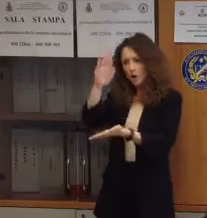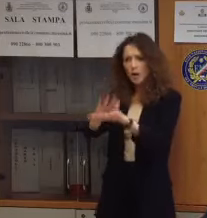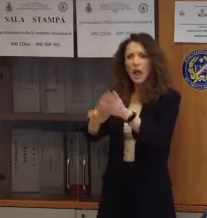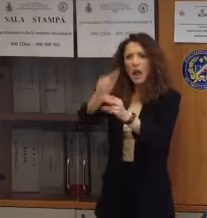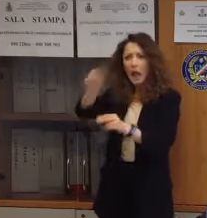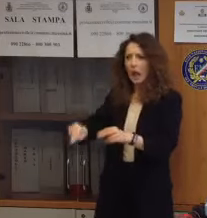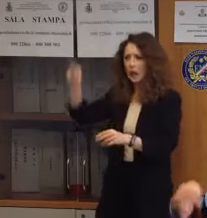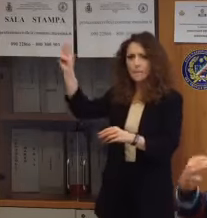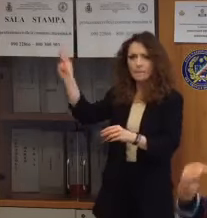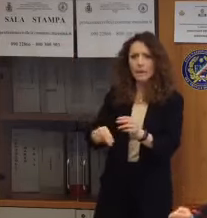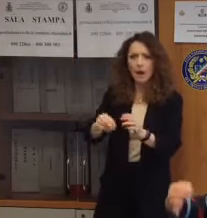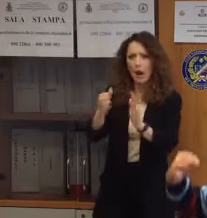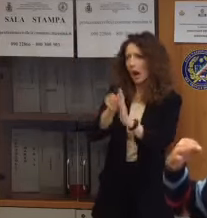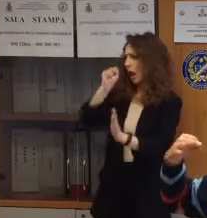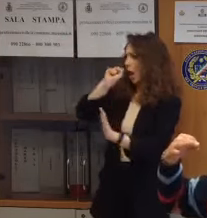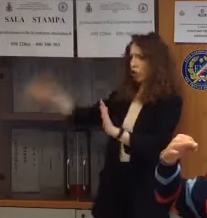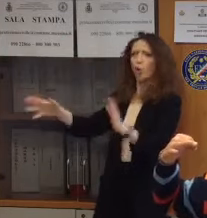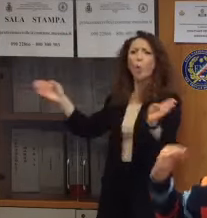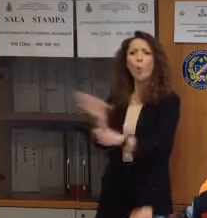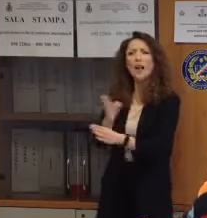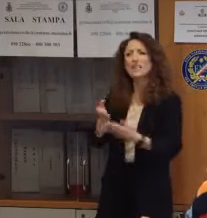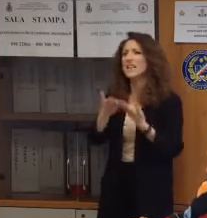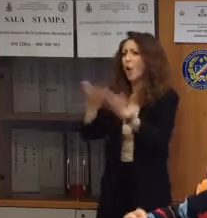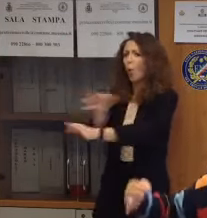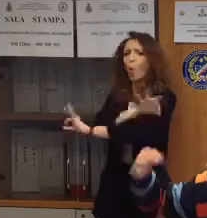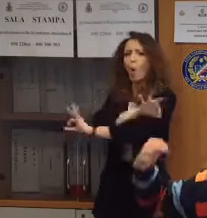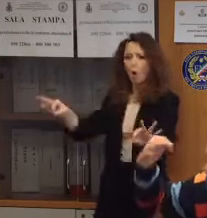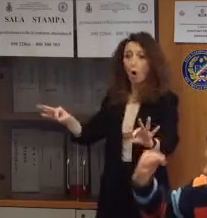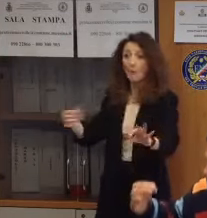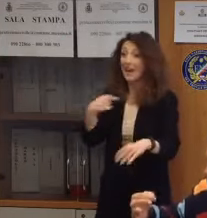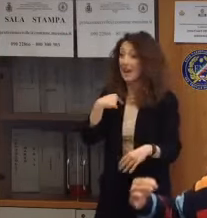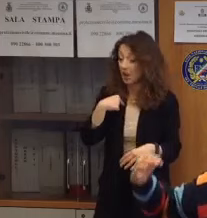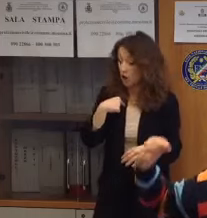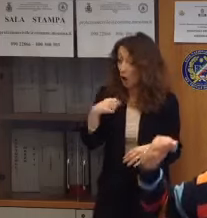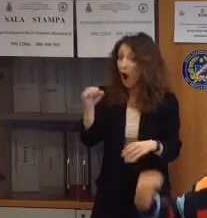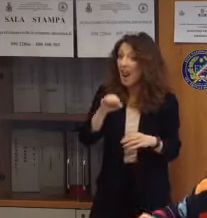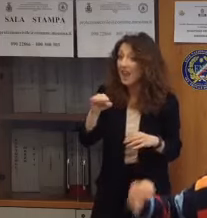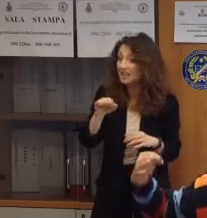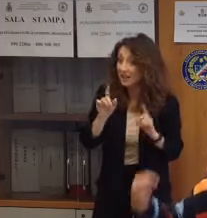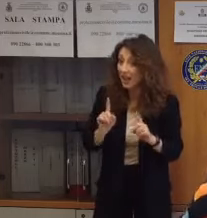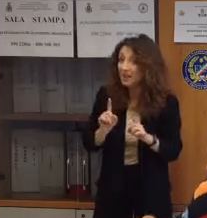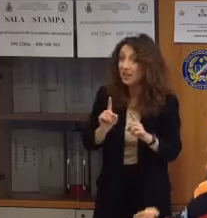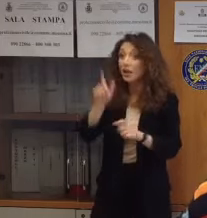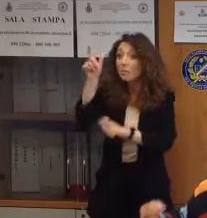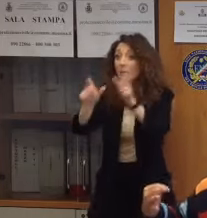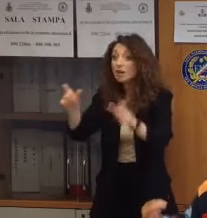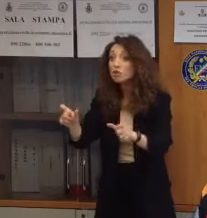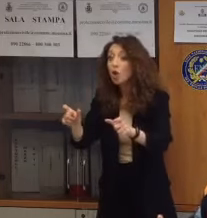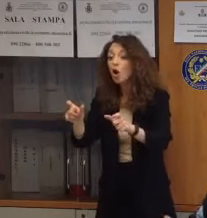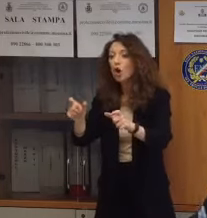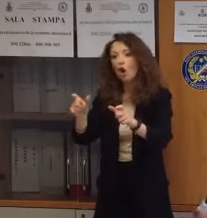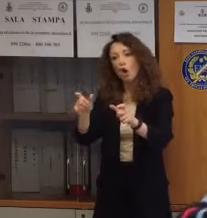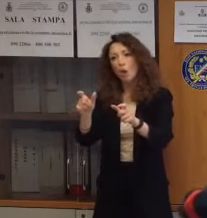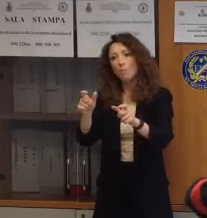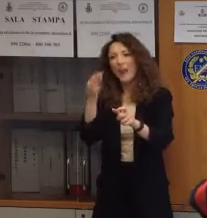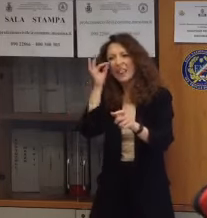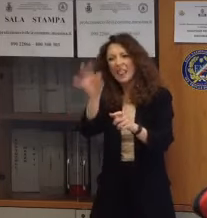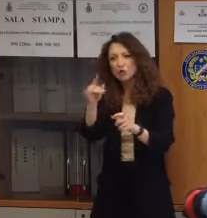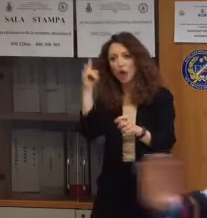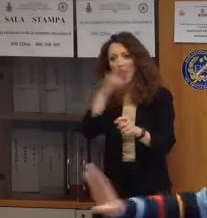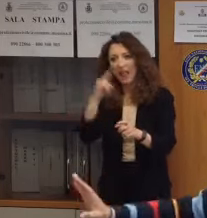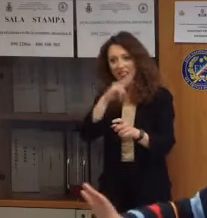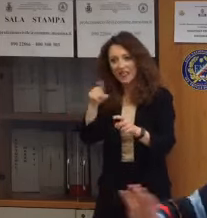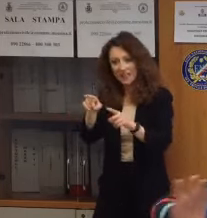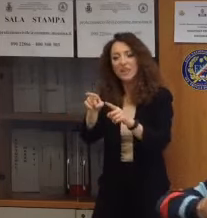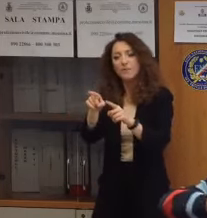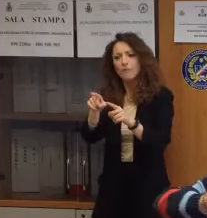aiuto. Perché io, Alessandra, in nome di chi fa lo sciagallo in questo momento, lo